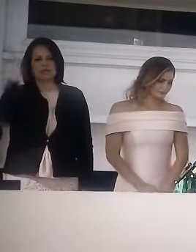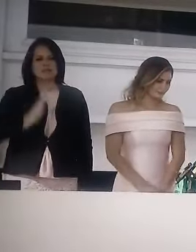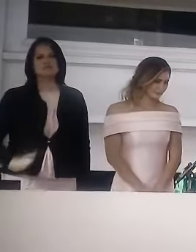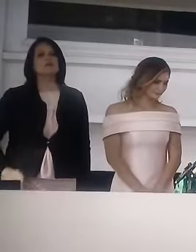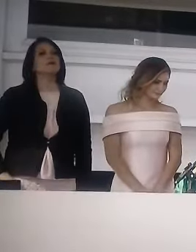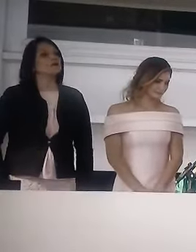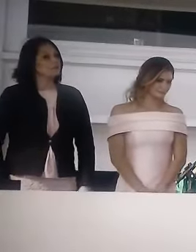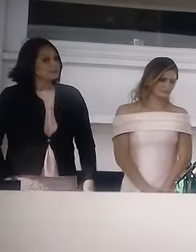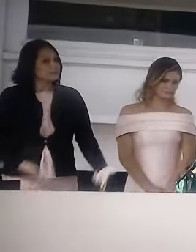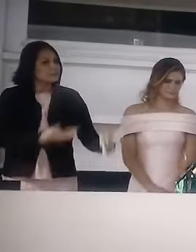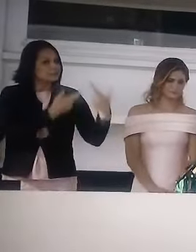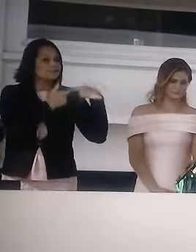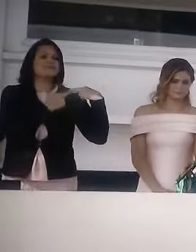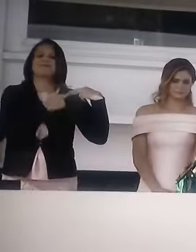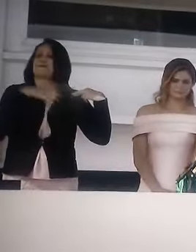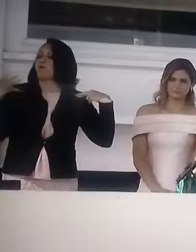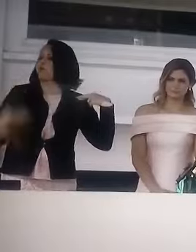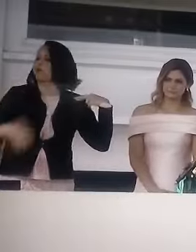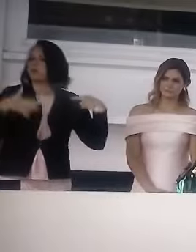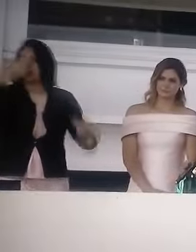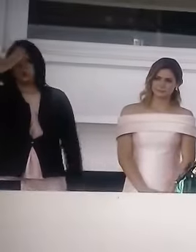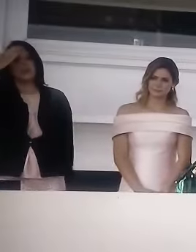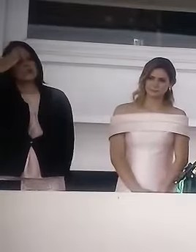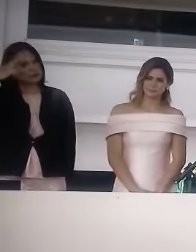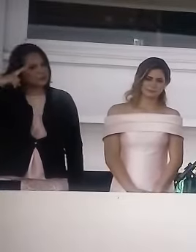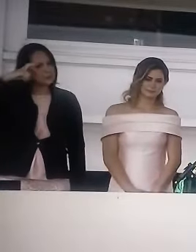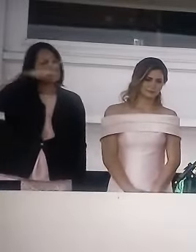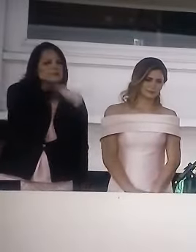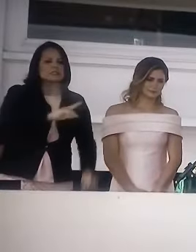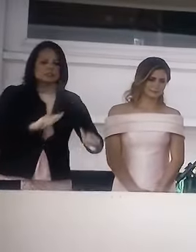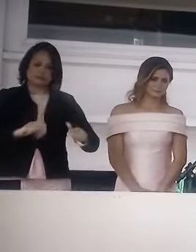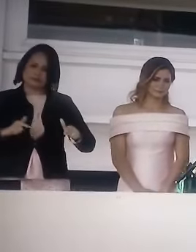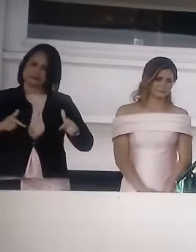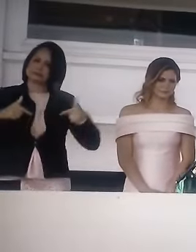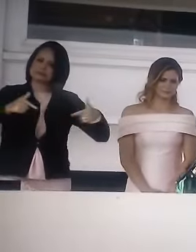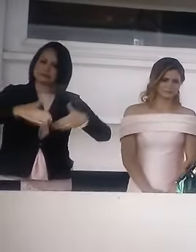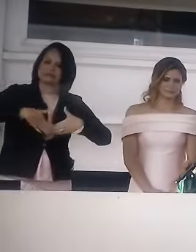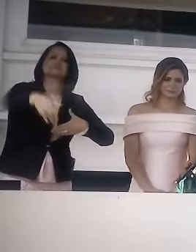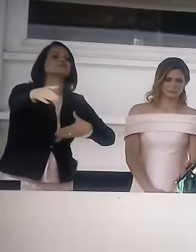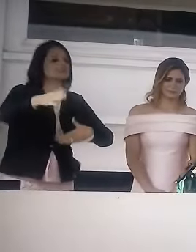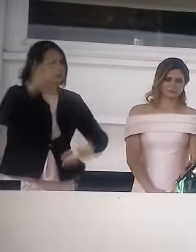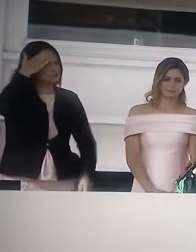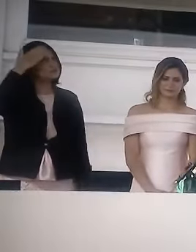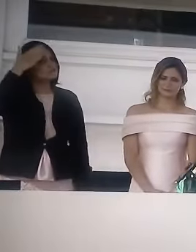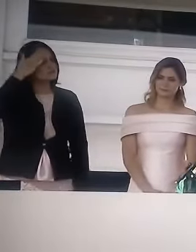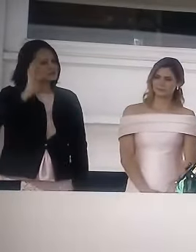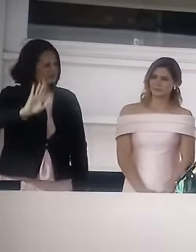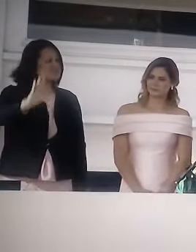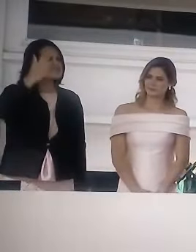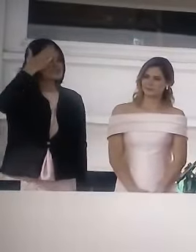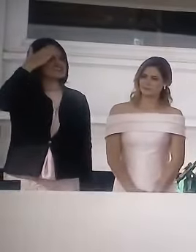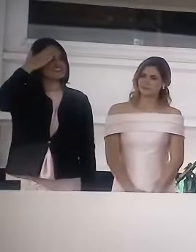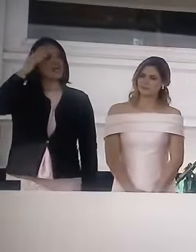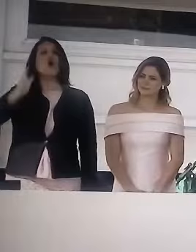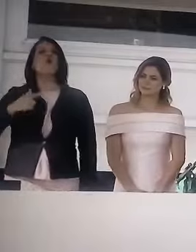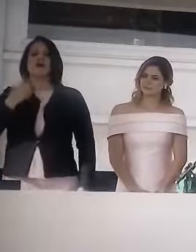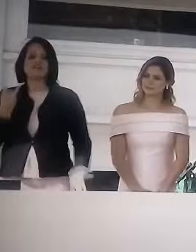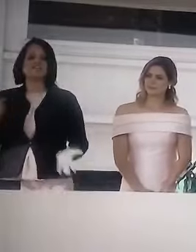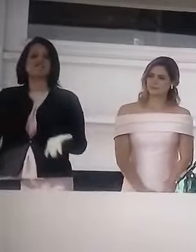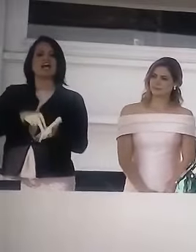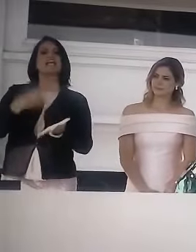Sabemos do tamanho da nossa responsabilidade e dos desafios que vamos enfrentar. Mas sabemos aonde